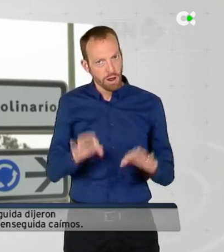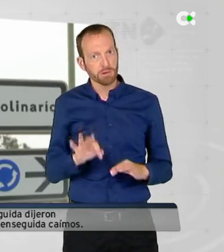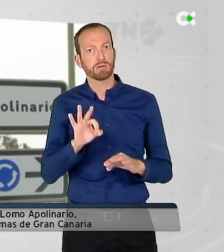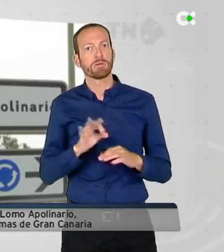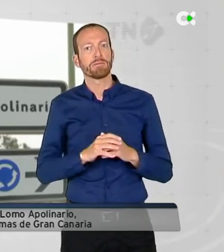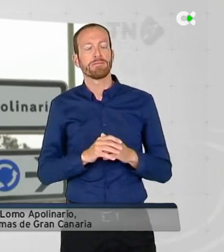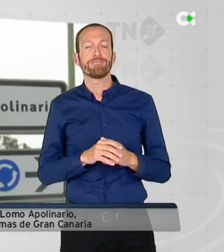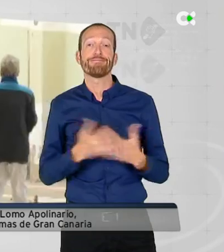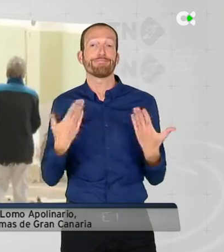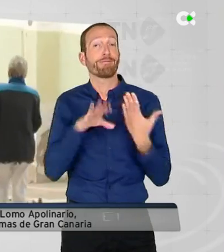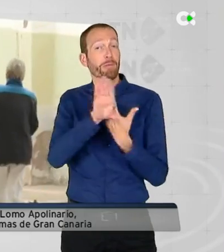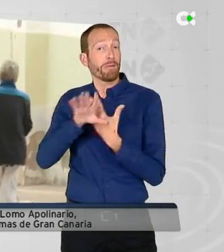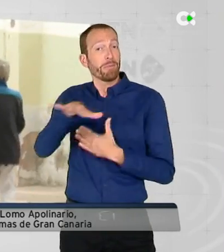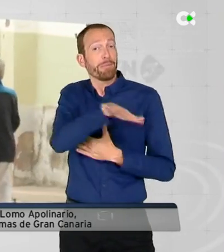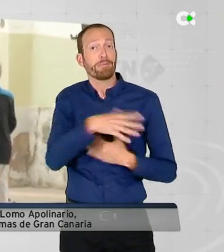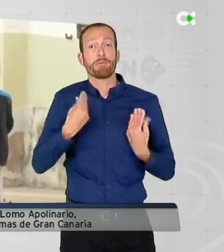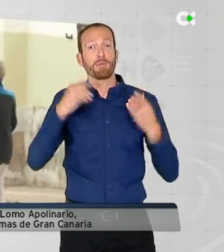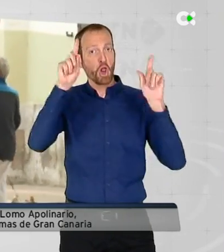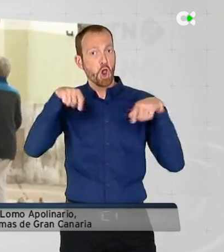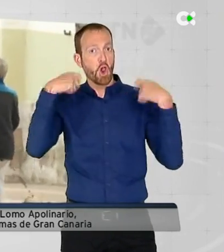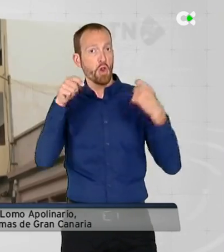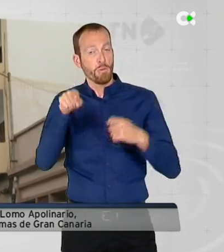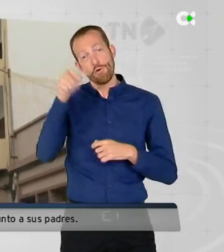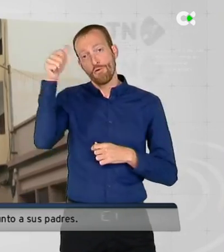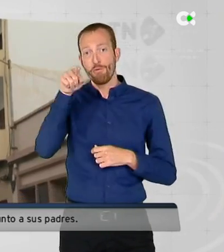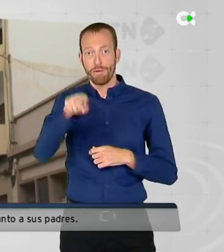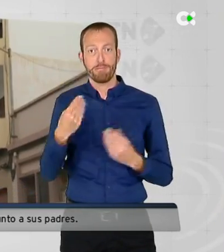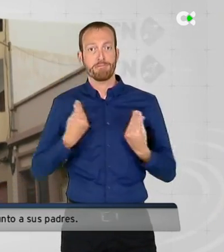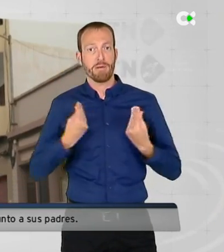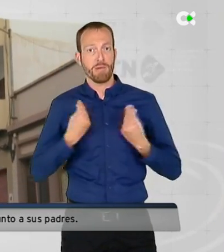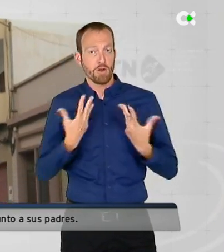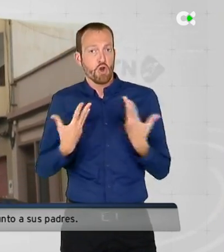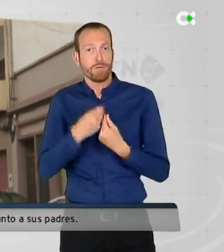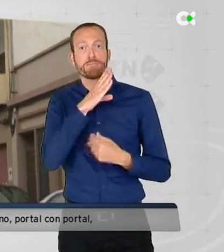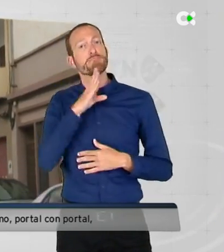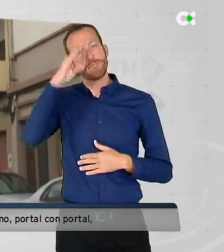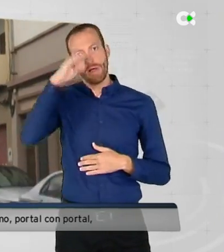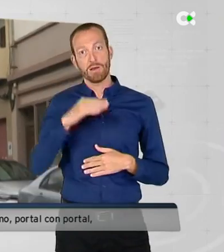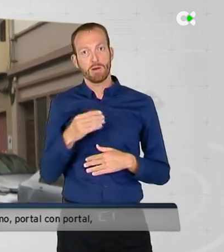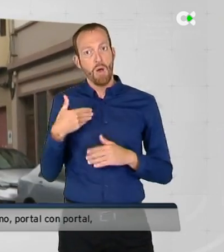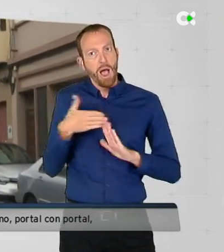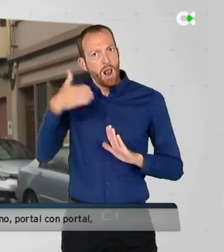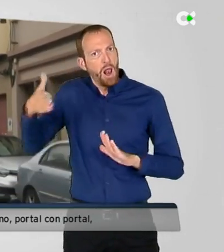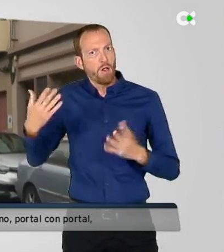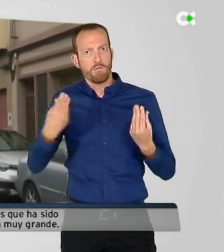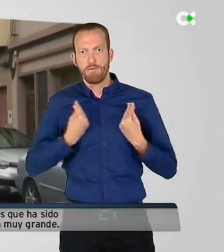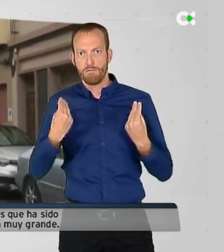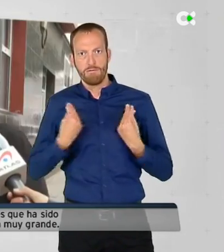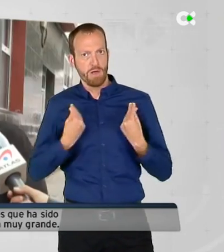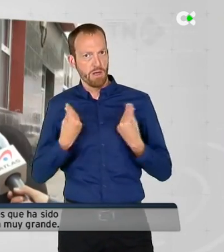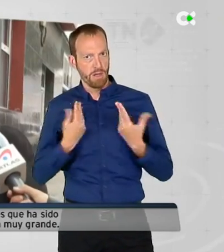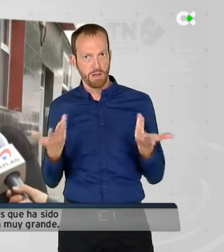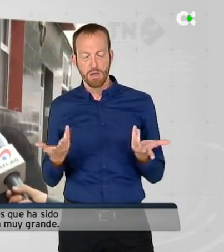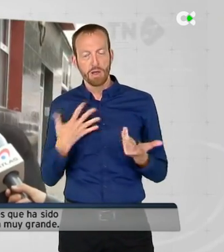caímos. Son vecinas del Loma Polinario, el barrio de Las Palmas de Gran Canaria, en el que vivía junto a sus padres. Yo vivo al lado mismo, el portá con portá y